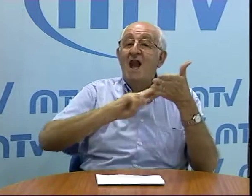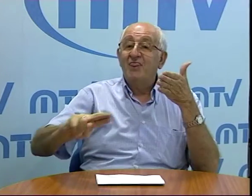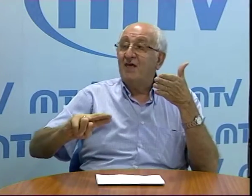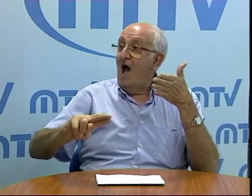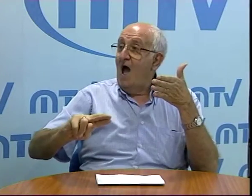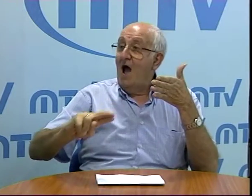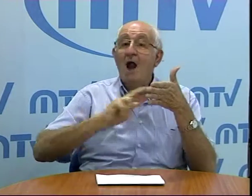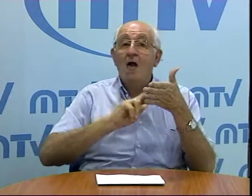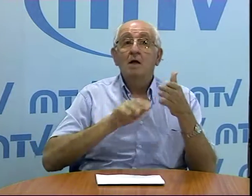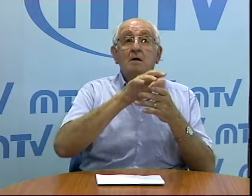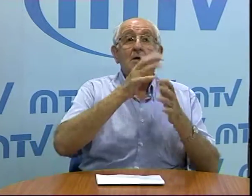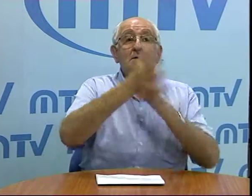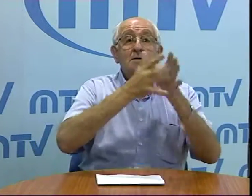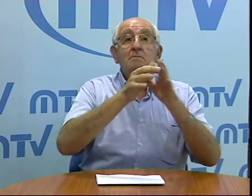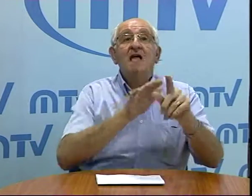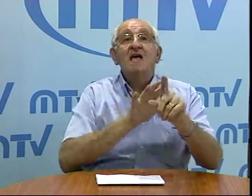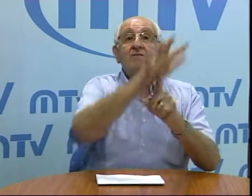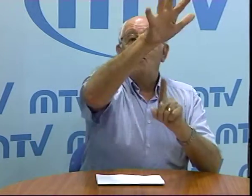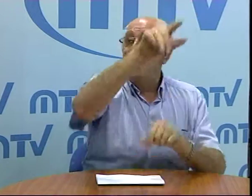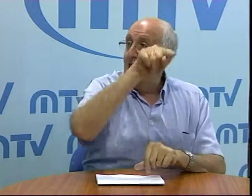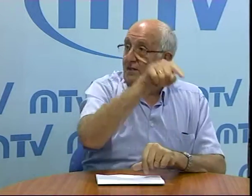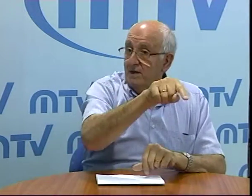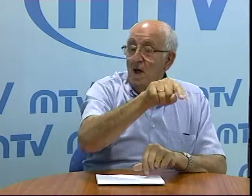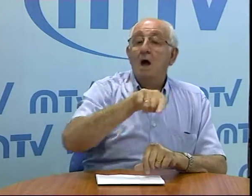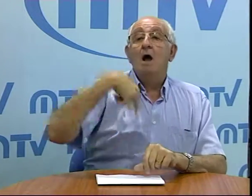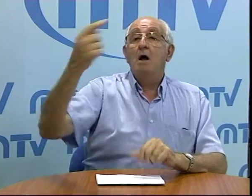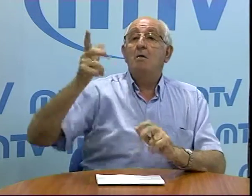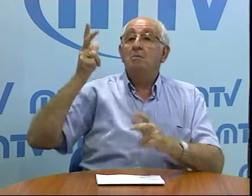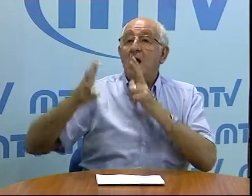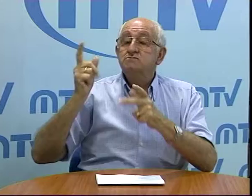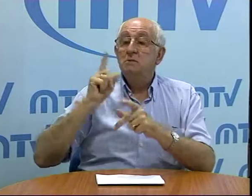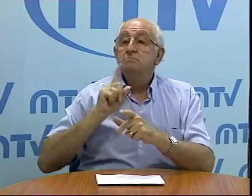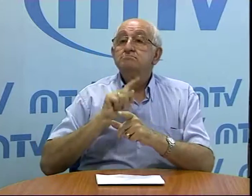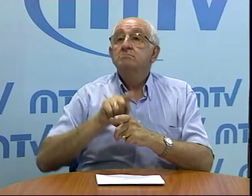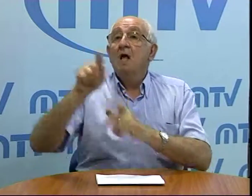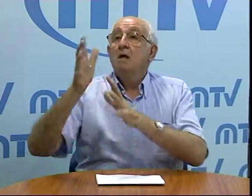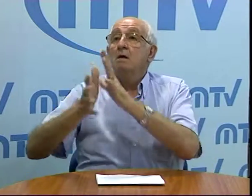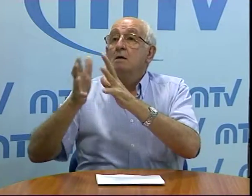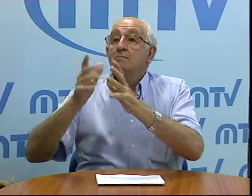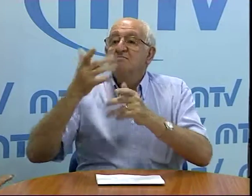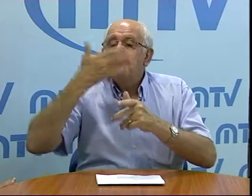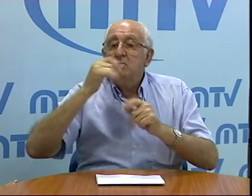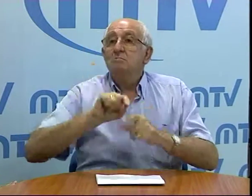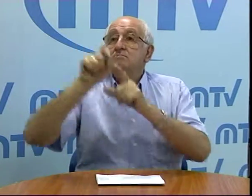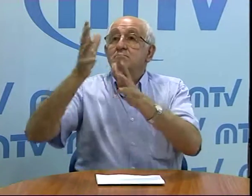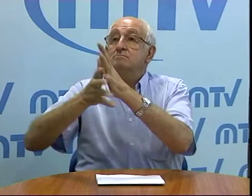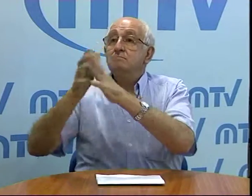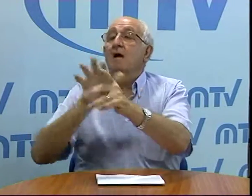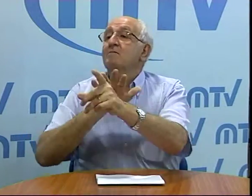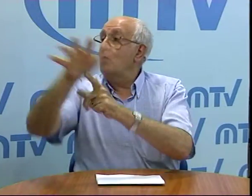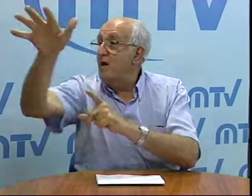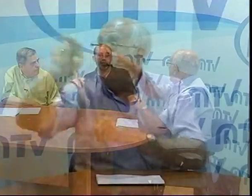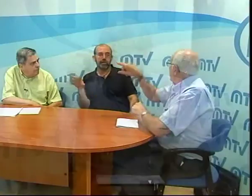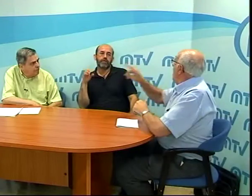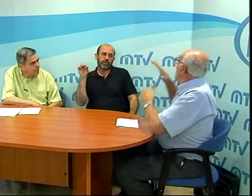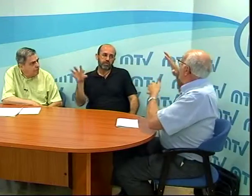personas sordas, que de allí, una vez que ya terminamos nuestra formación, fuimos a otras comunidades autónomas, a nuestra comunidad autónoma de origen,